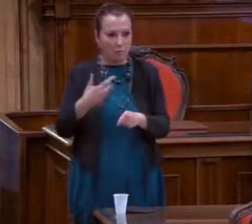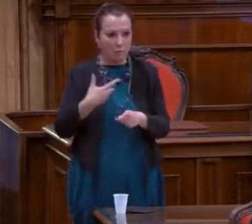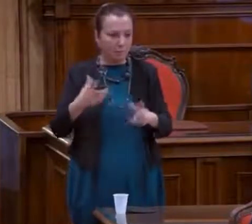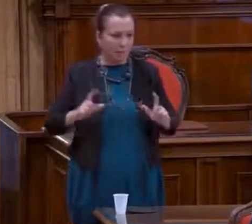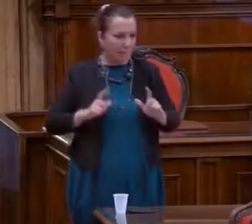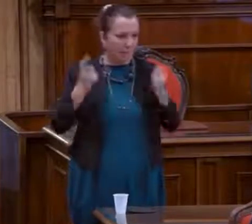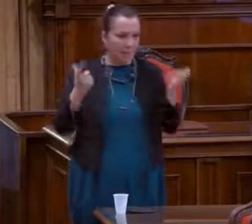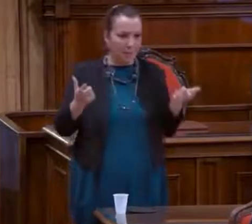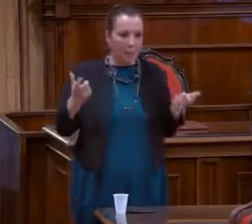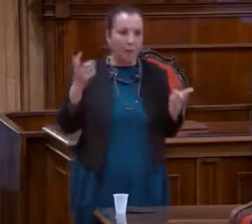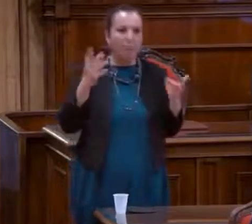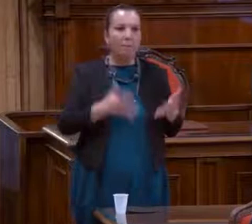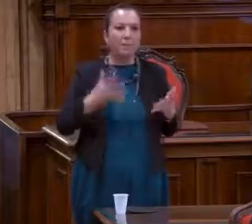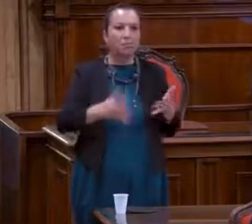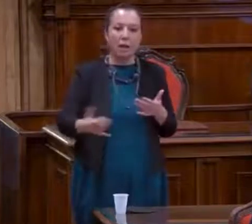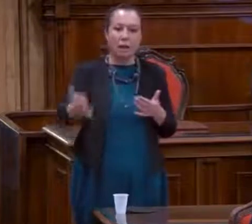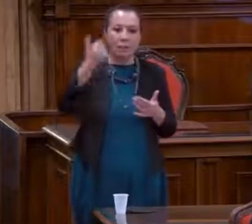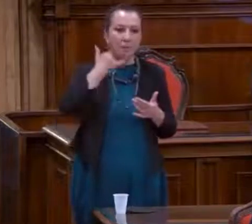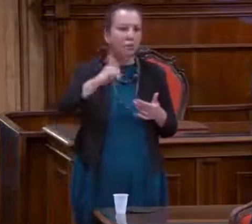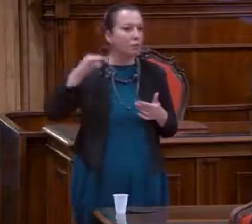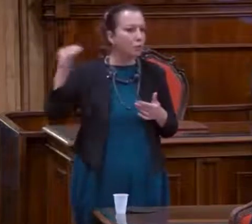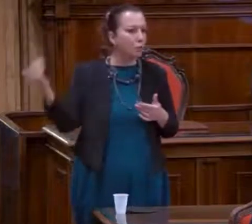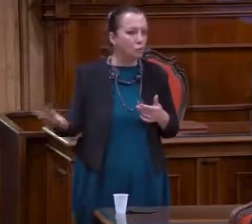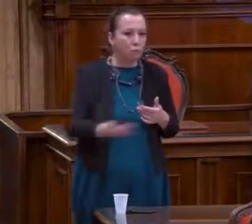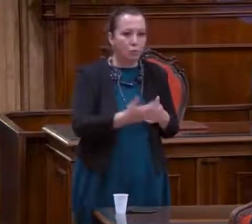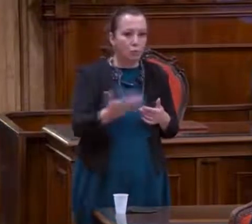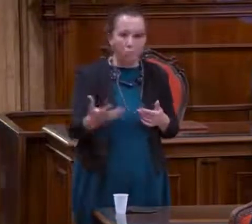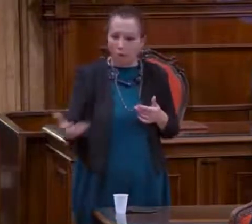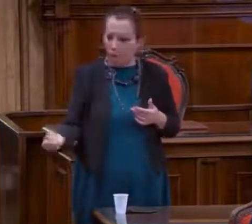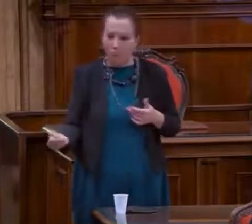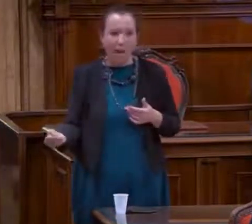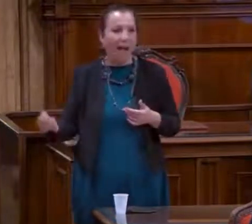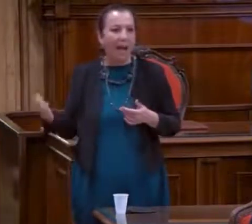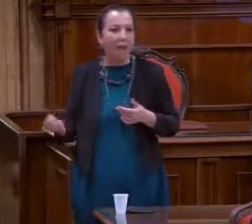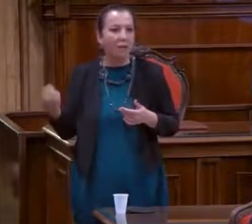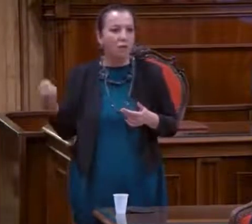il personale mi ha chiamato e mi ha detto che erano tutti con qualcosa in mano